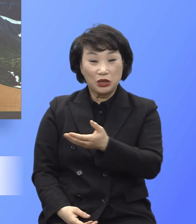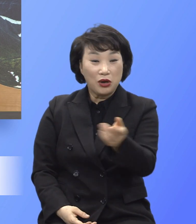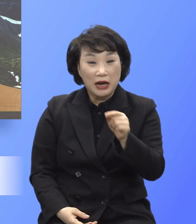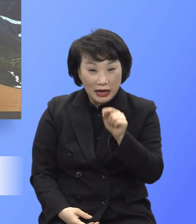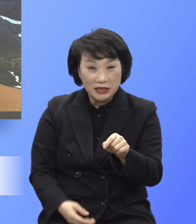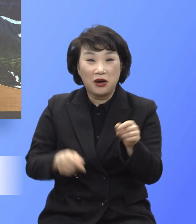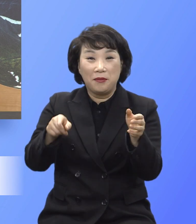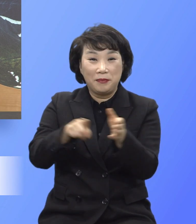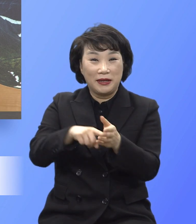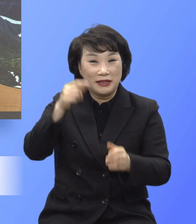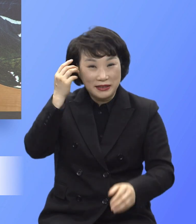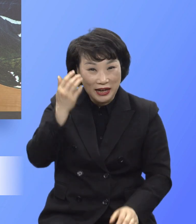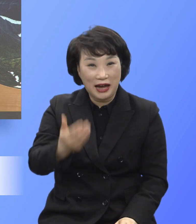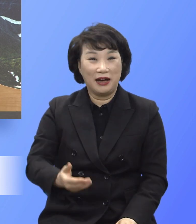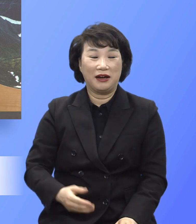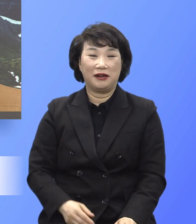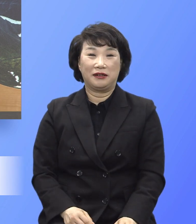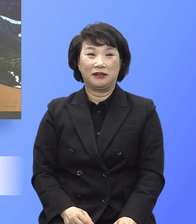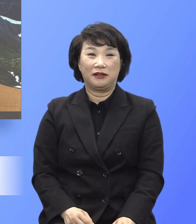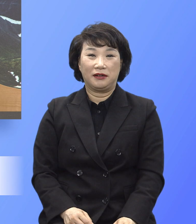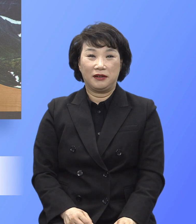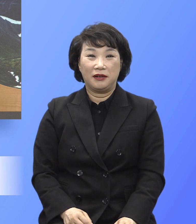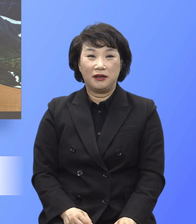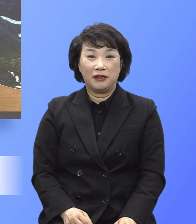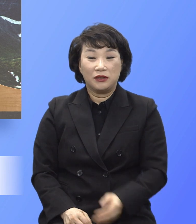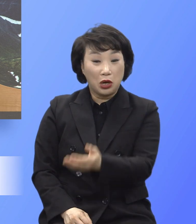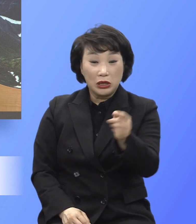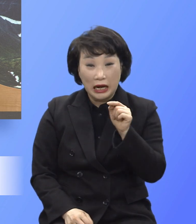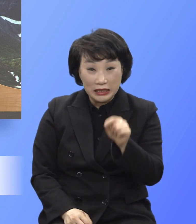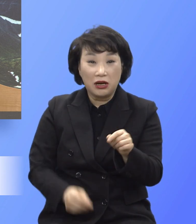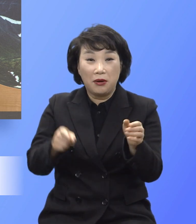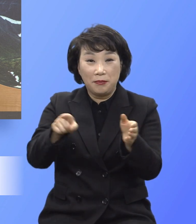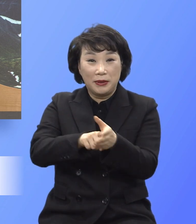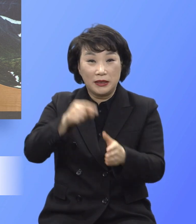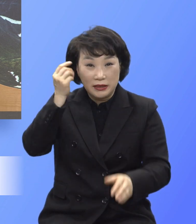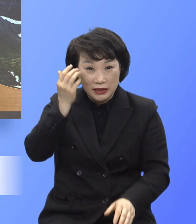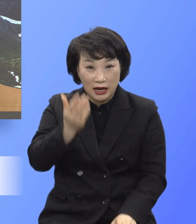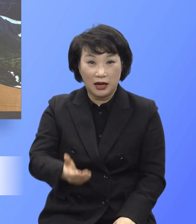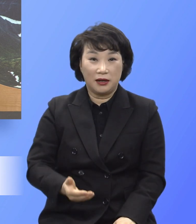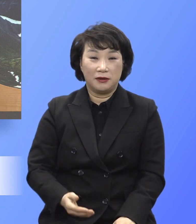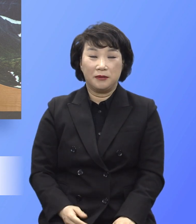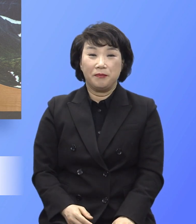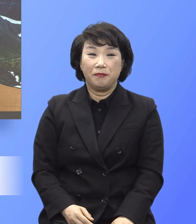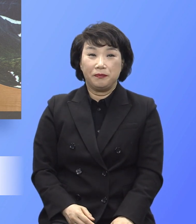네가 이것을 믿느냐? 네가 이것을 믿느냐?